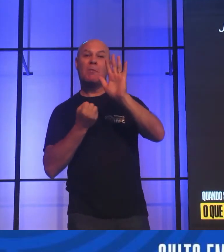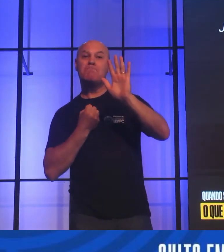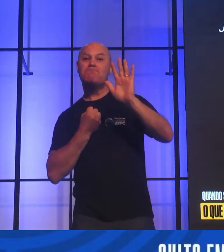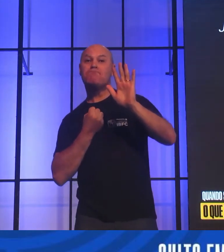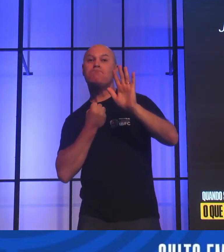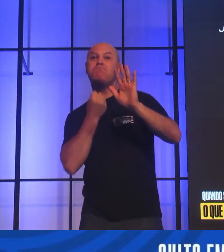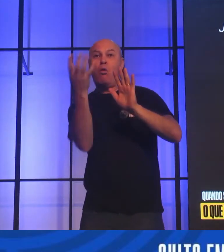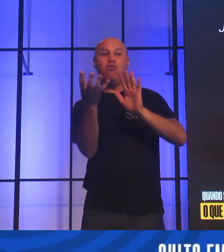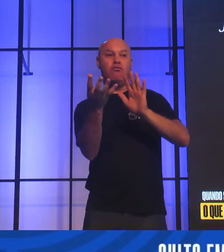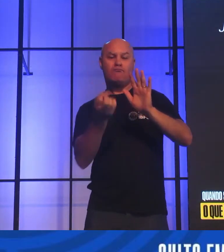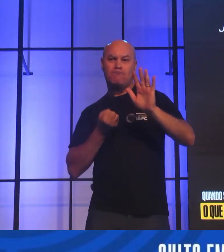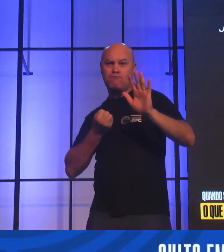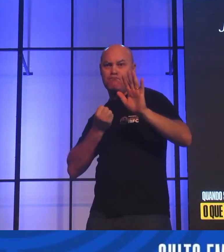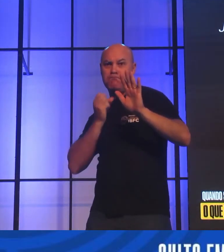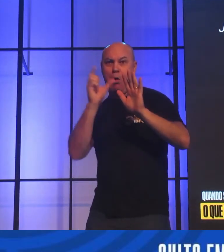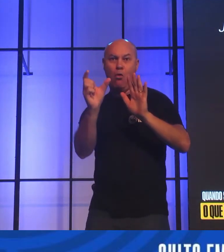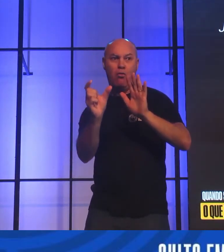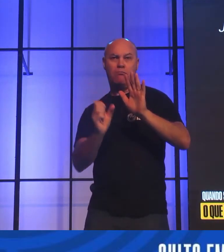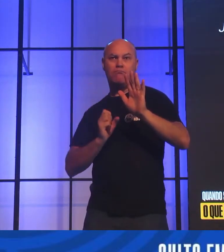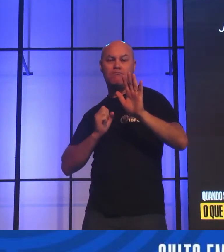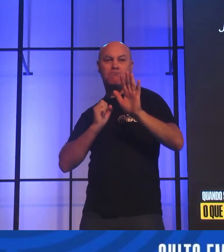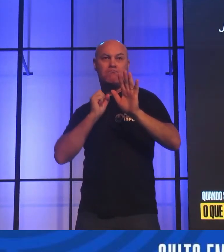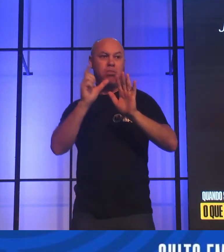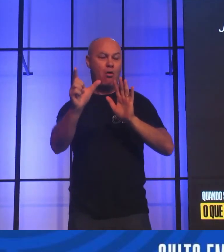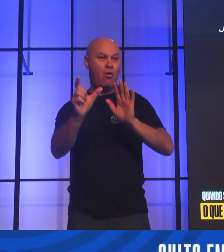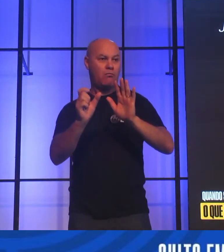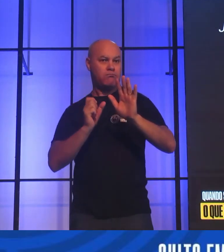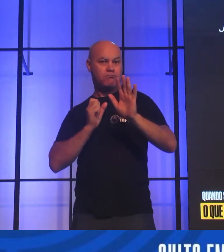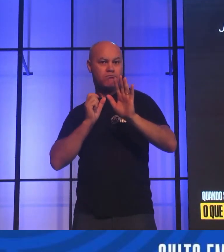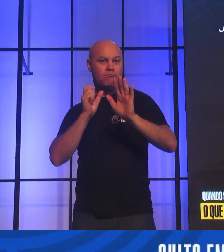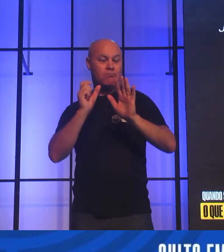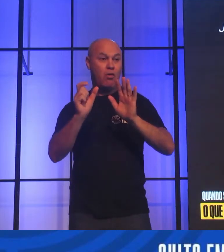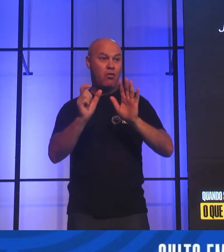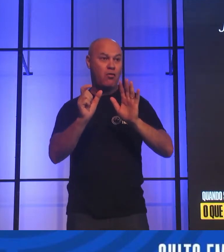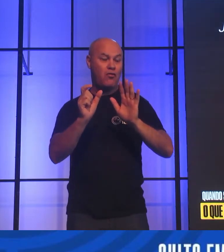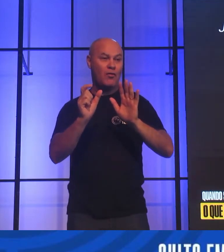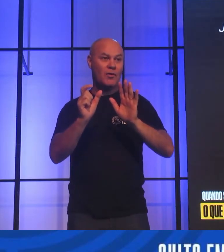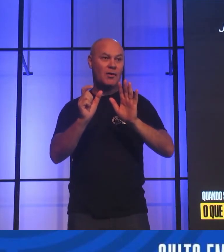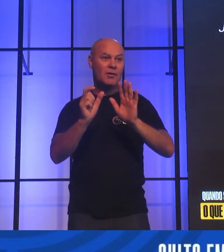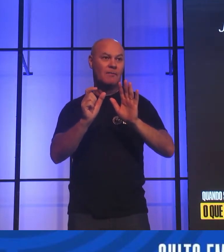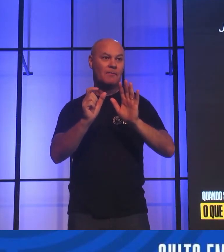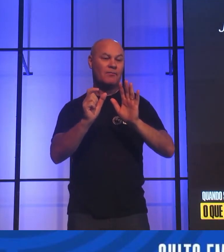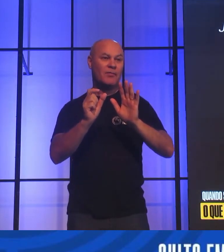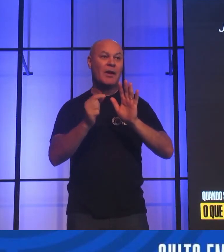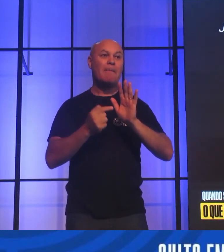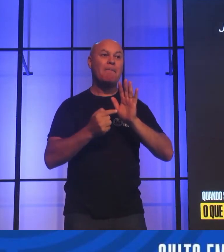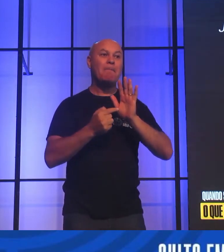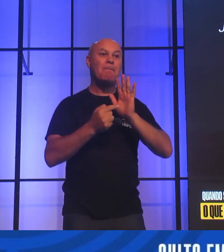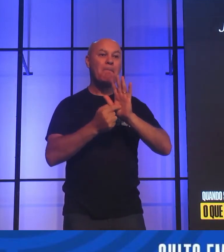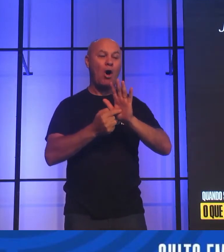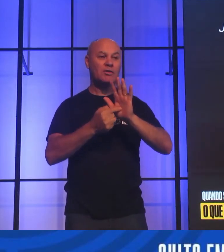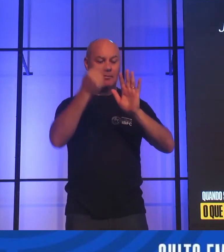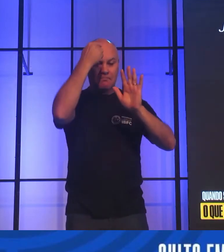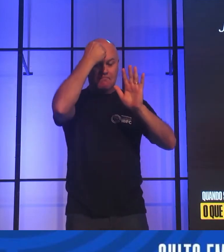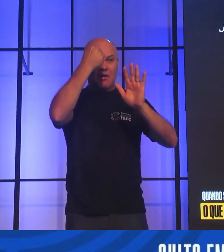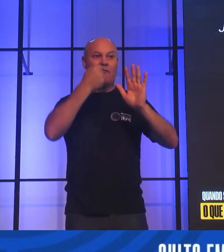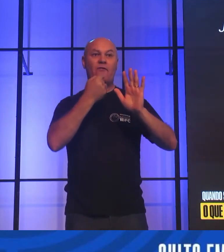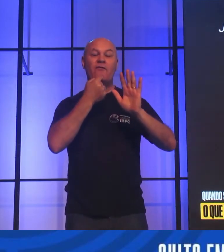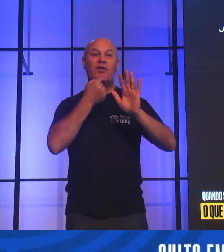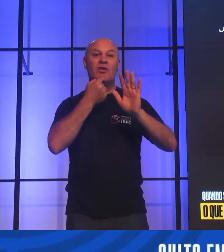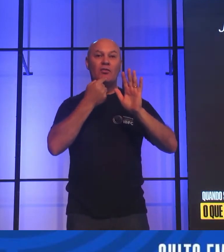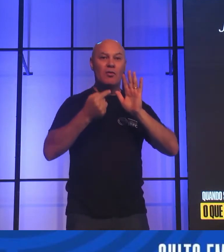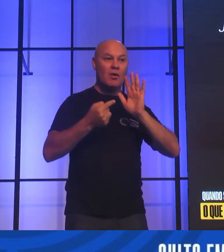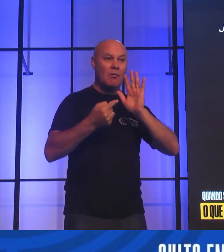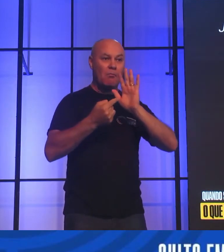que faz com que ela erre, ela estrague as coisas, ela traga prejuízo, ela destrua a sua